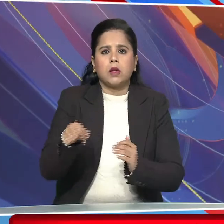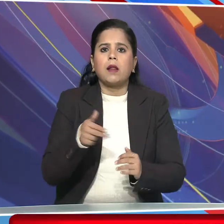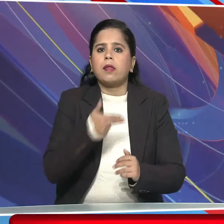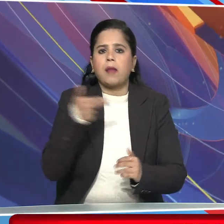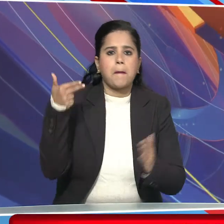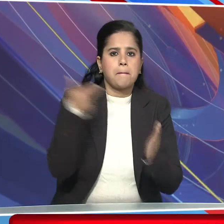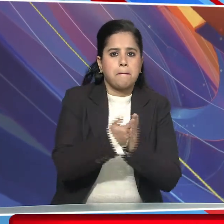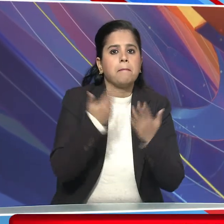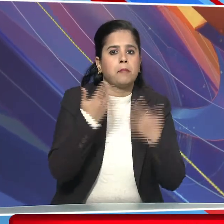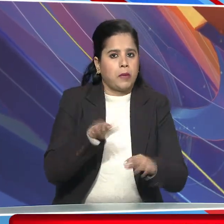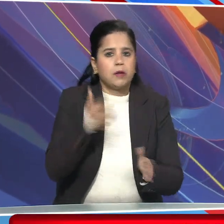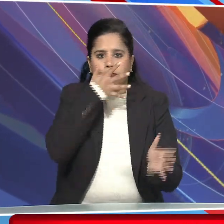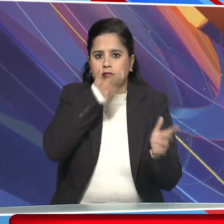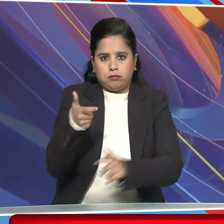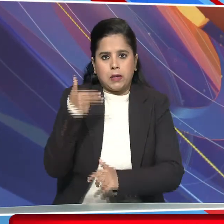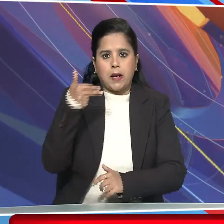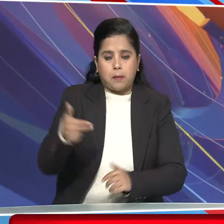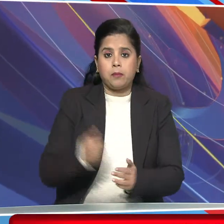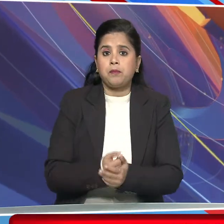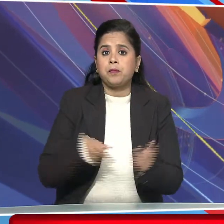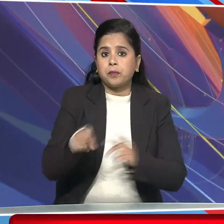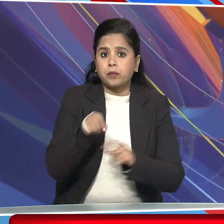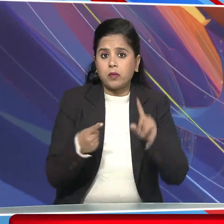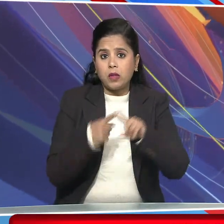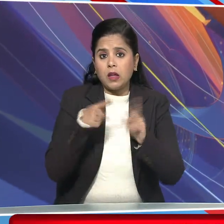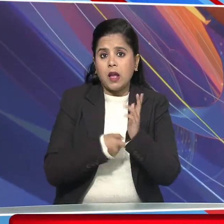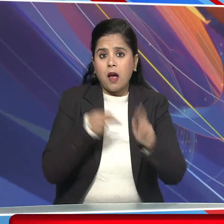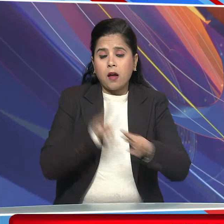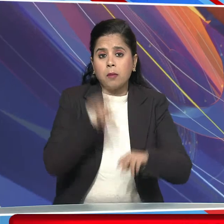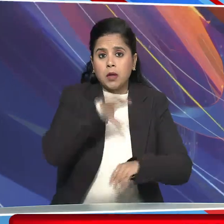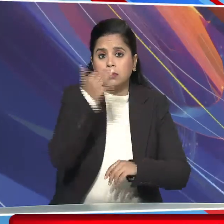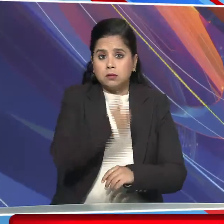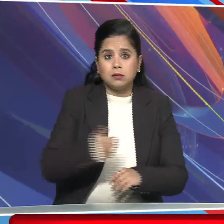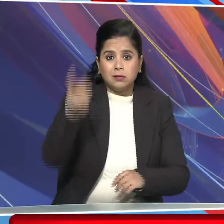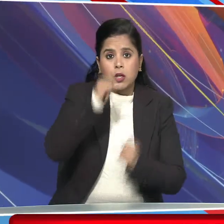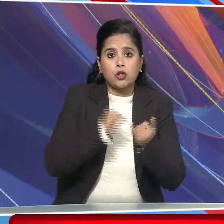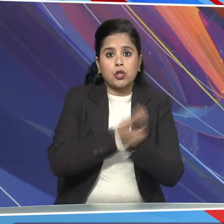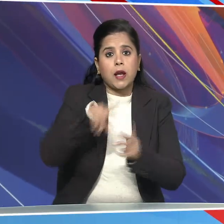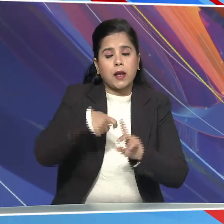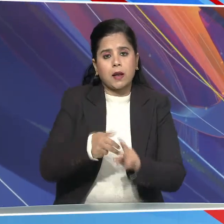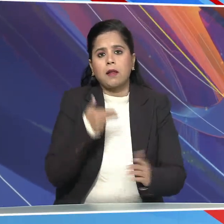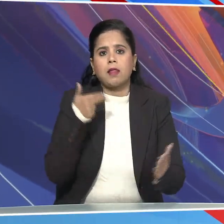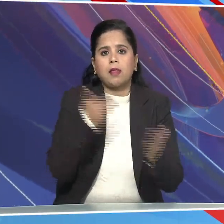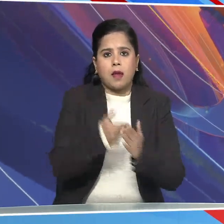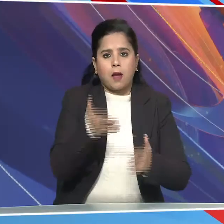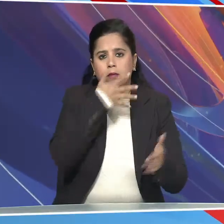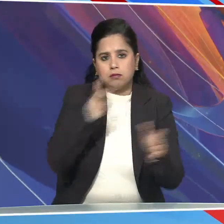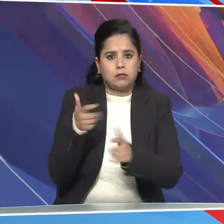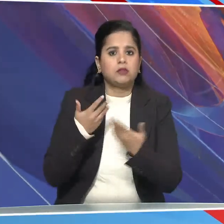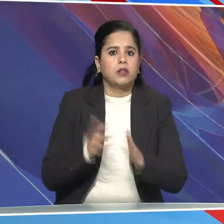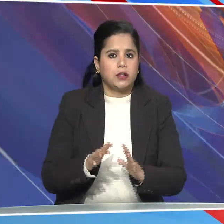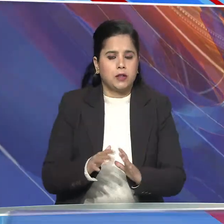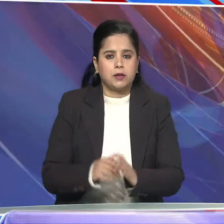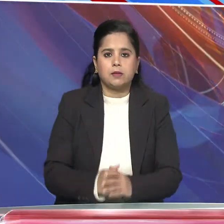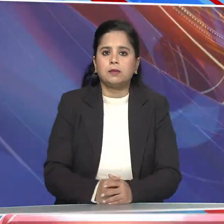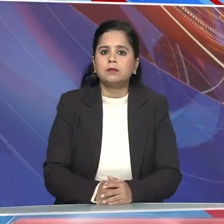घोषित किया टर्फ कमांडर शेख सज्जाद घोल को भी घोषित किया आतंकवाद